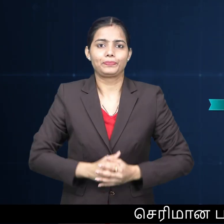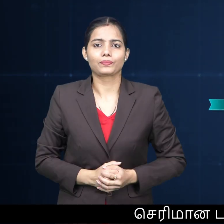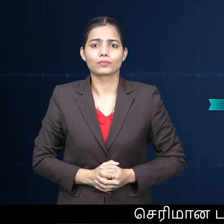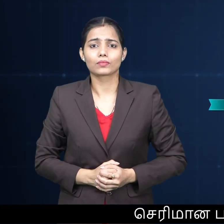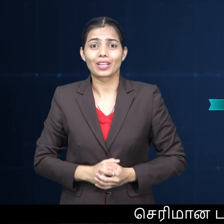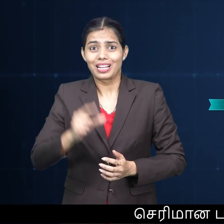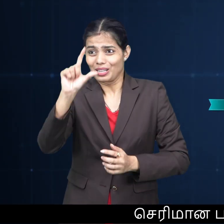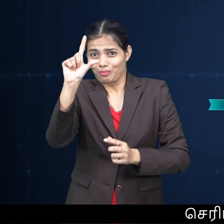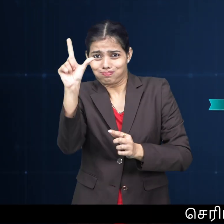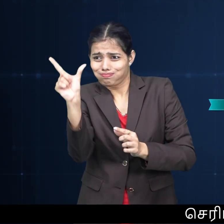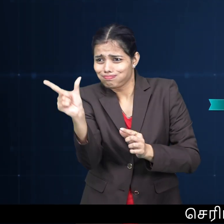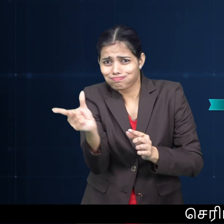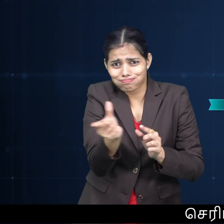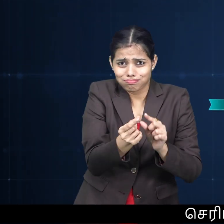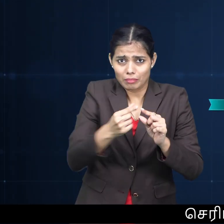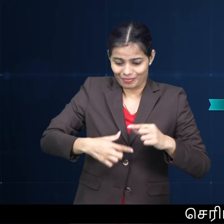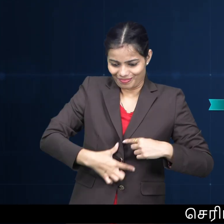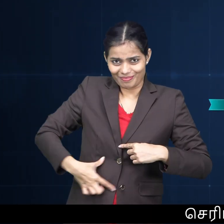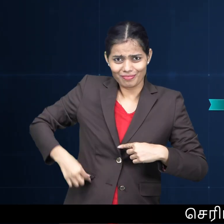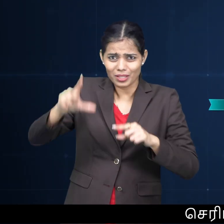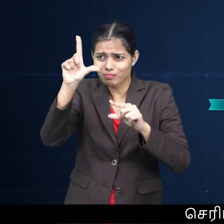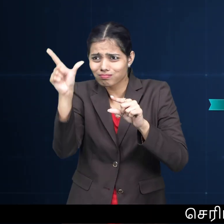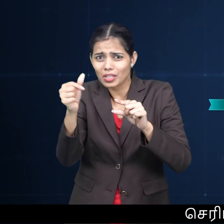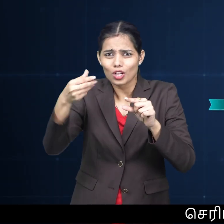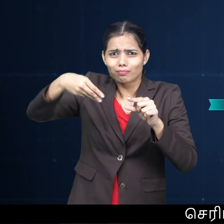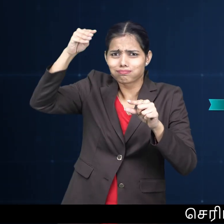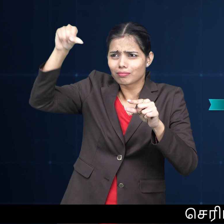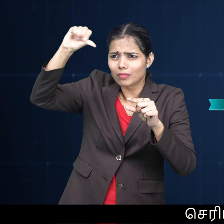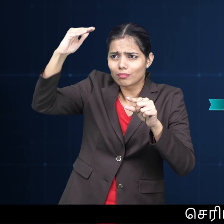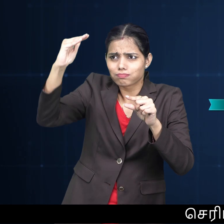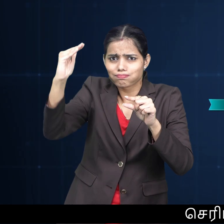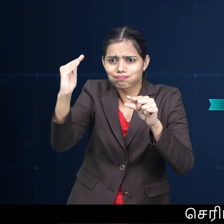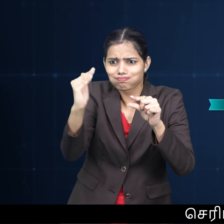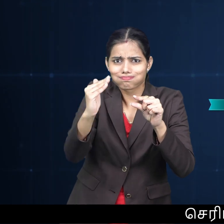குழாய். செரிமான சுரப்பிகள்.